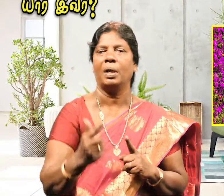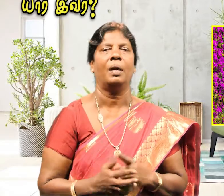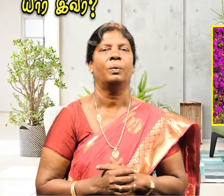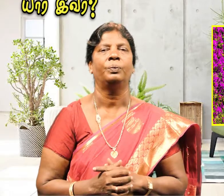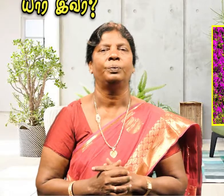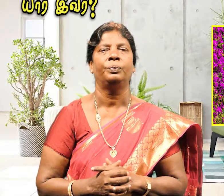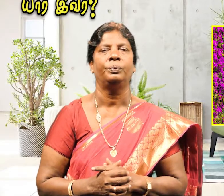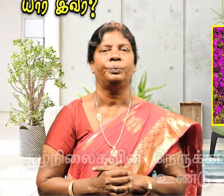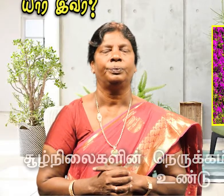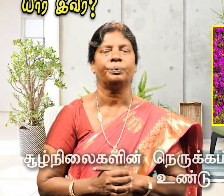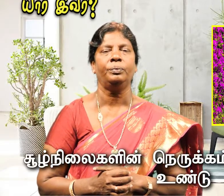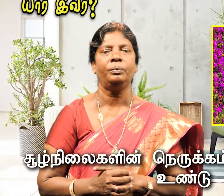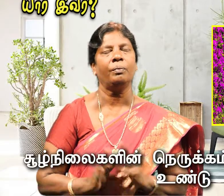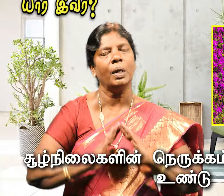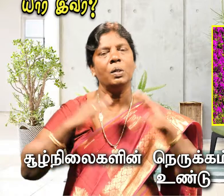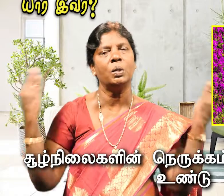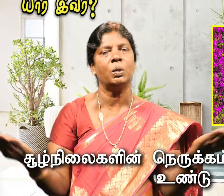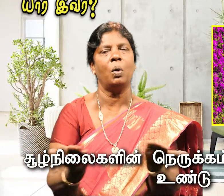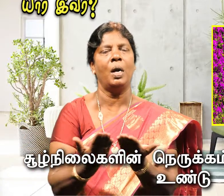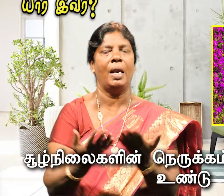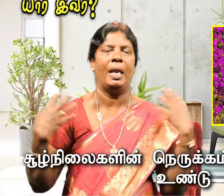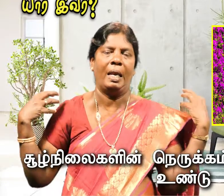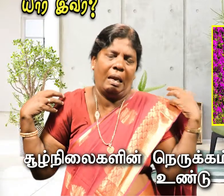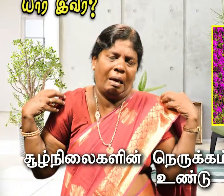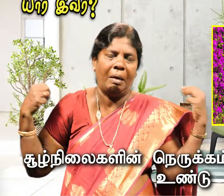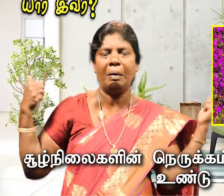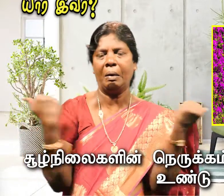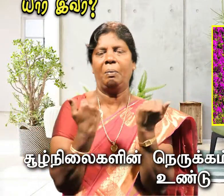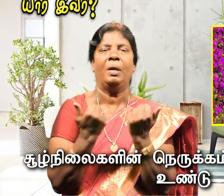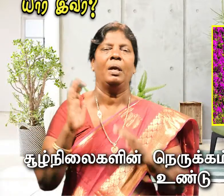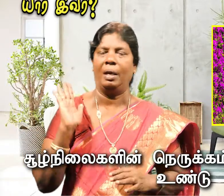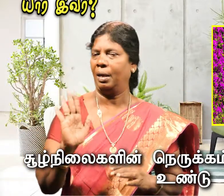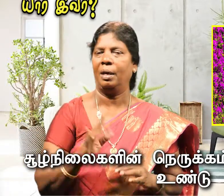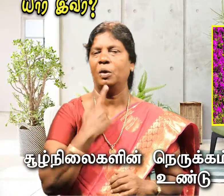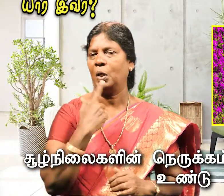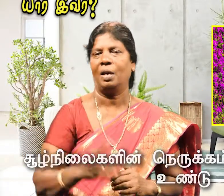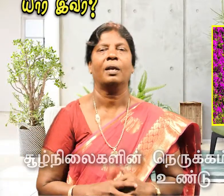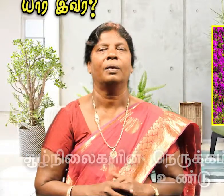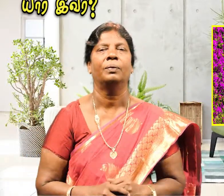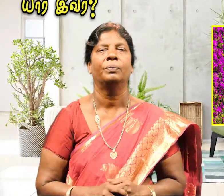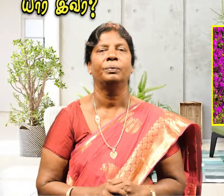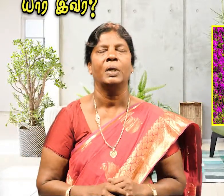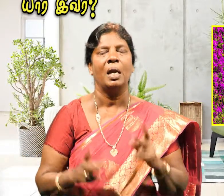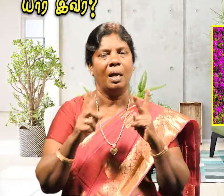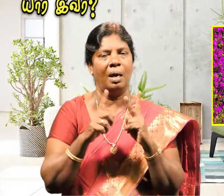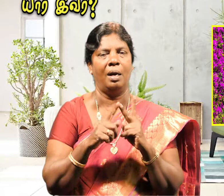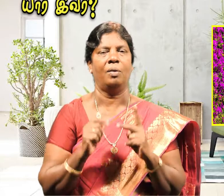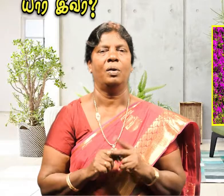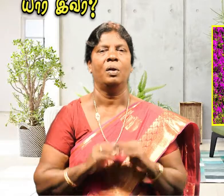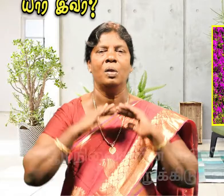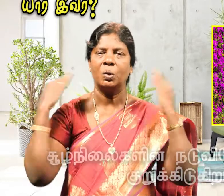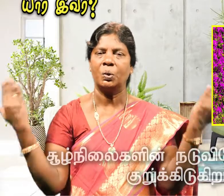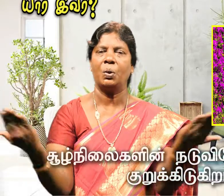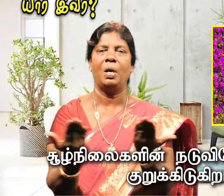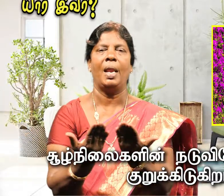என்ன சொல்லுகிறார், ஒன்று சூழ்நிலைகளின் நெருக்கம் நமக்கு உண்டு என்று அவர் சொல்லுகிறார்.